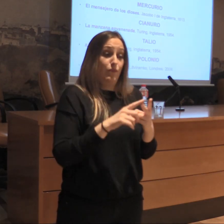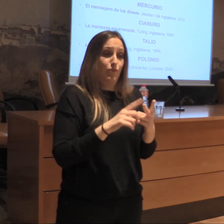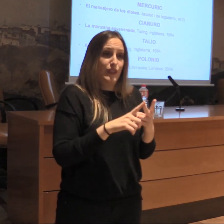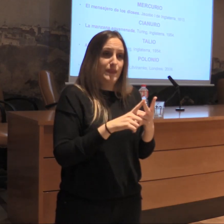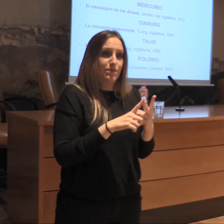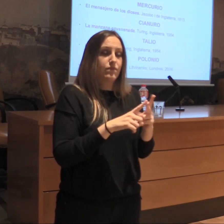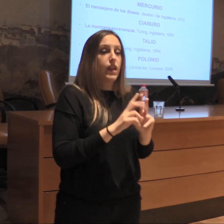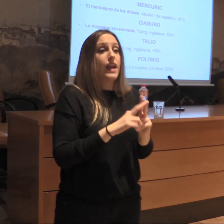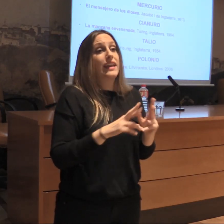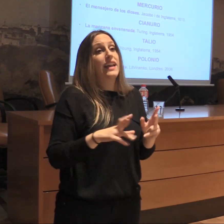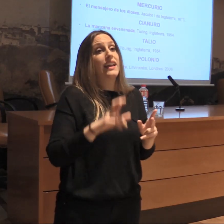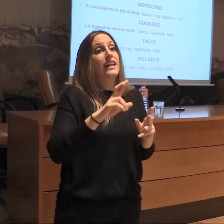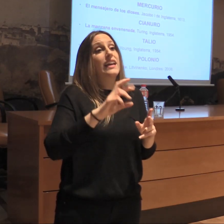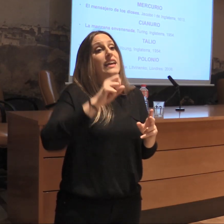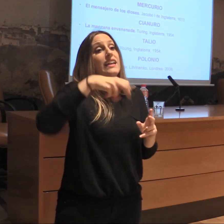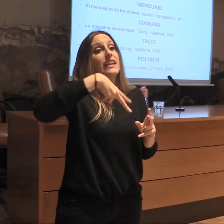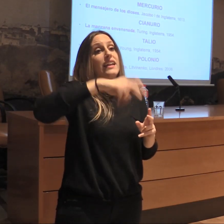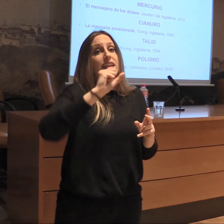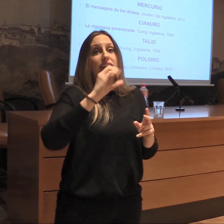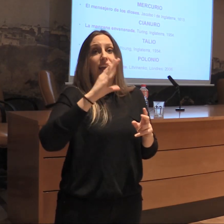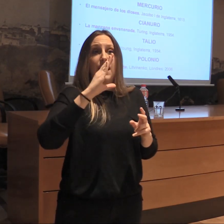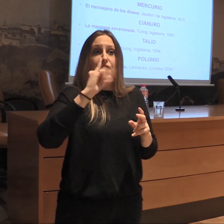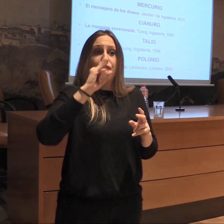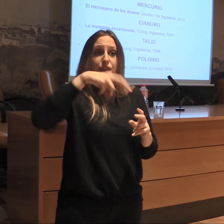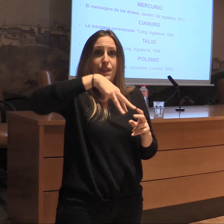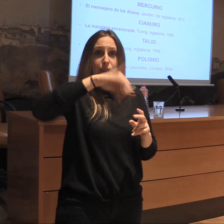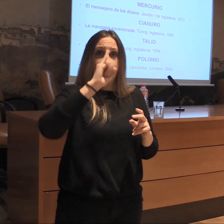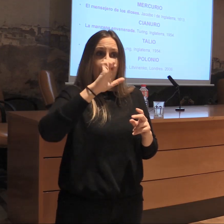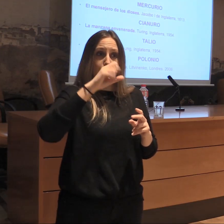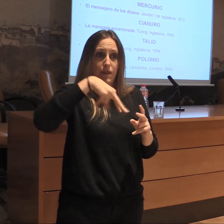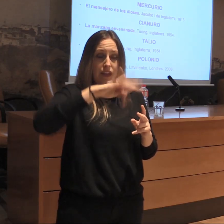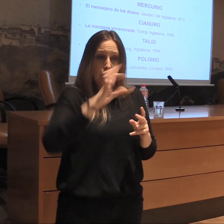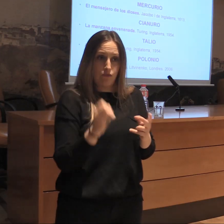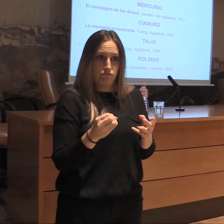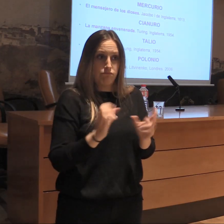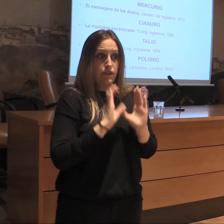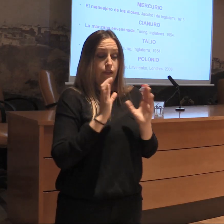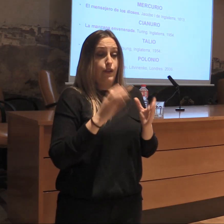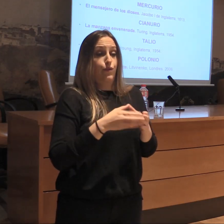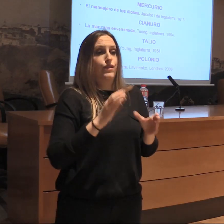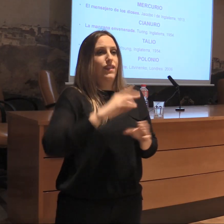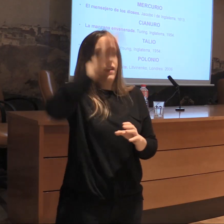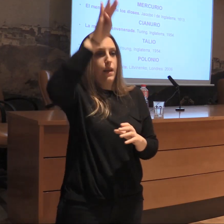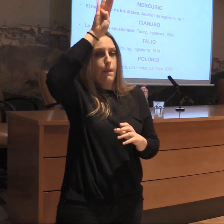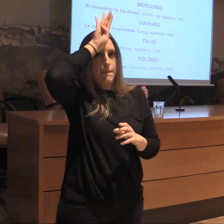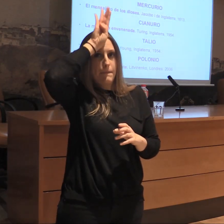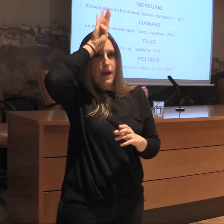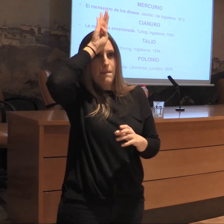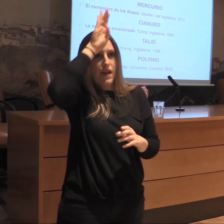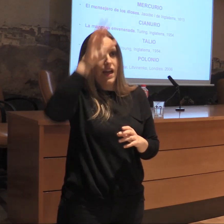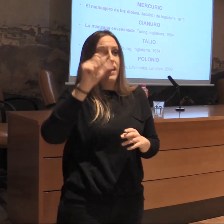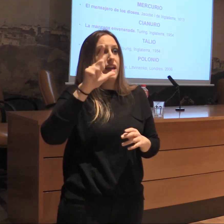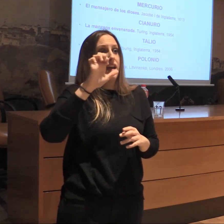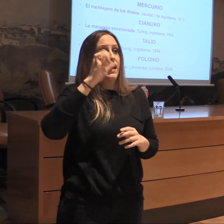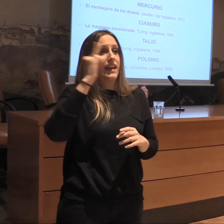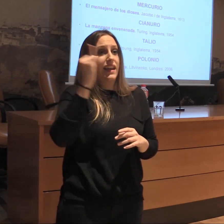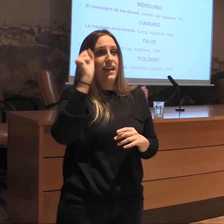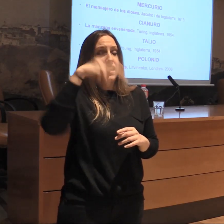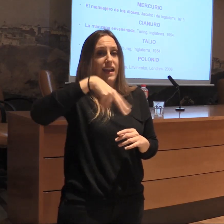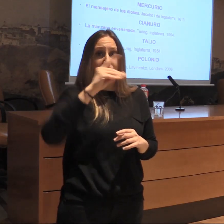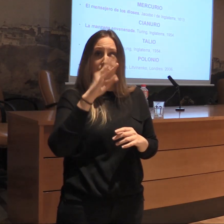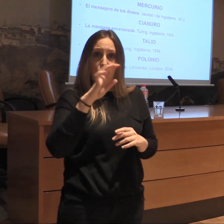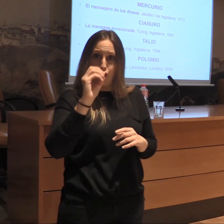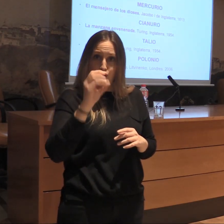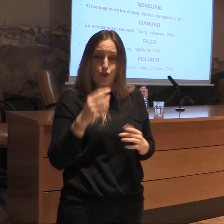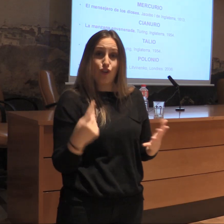el Renacimiento. Nos vamos a la corte del Papa Alejandro VI, que era de origen valenciano,